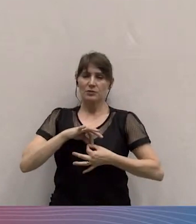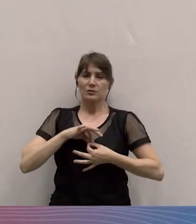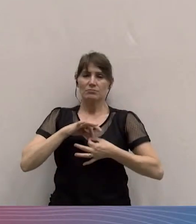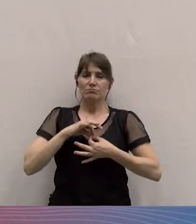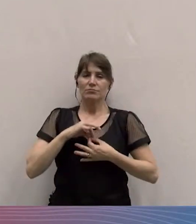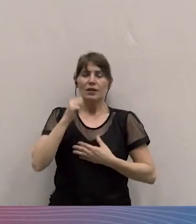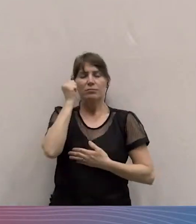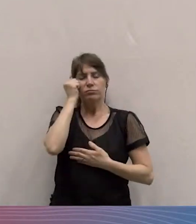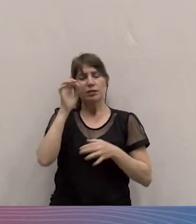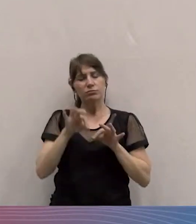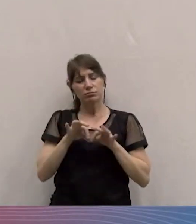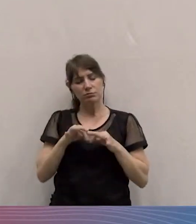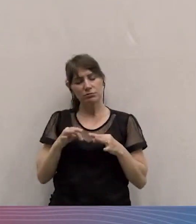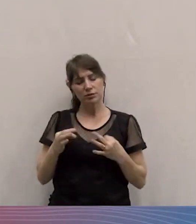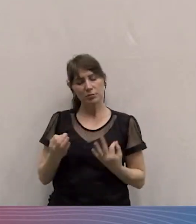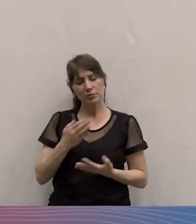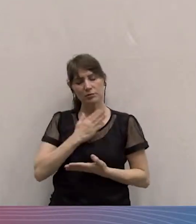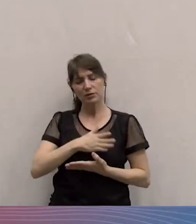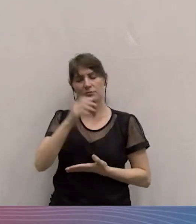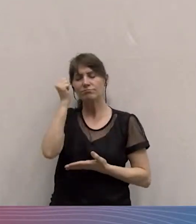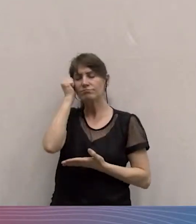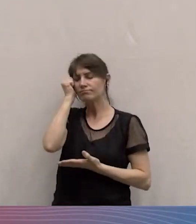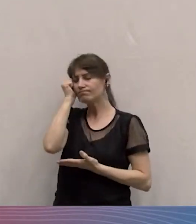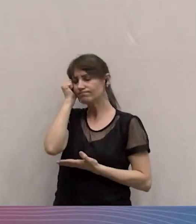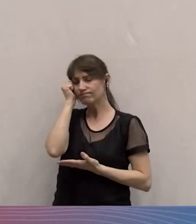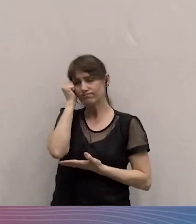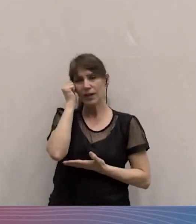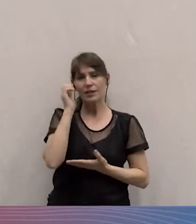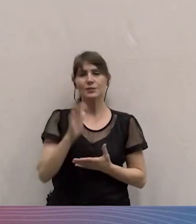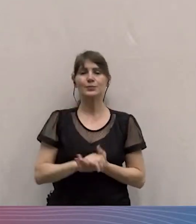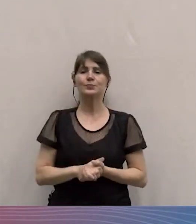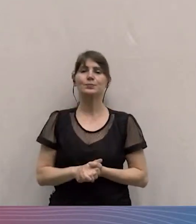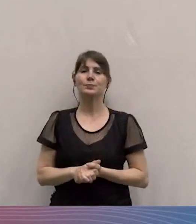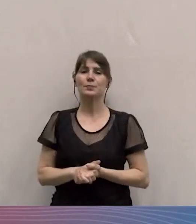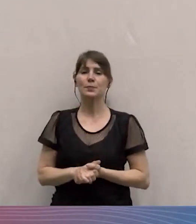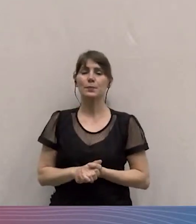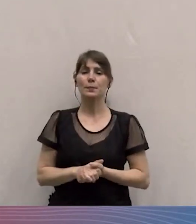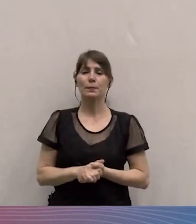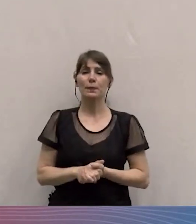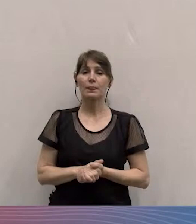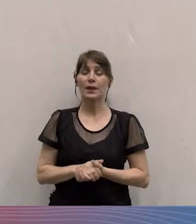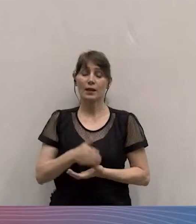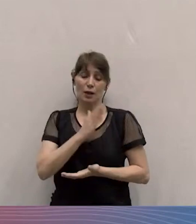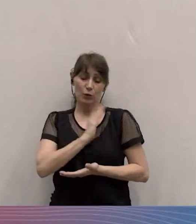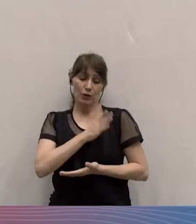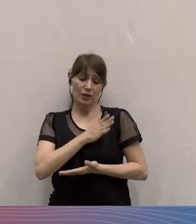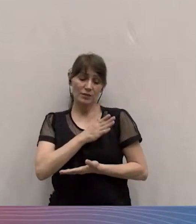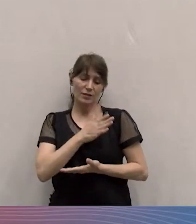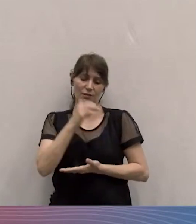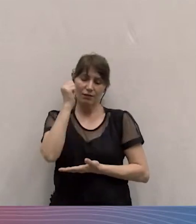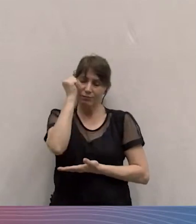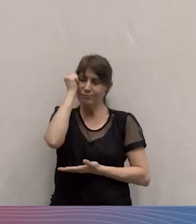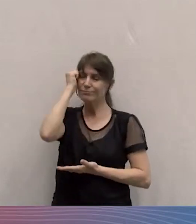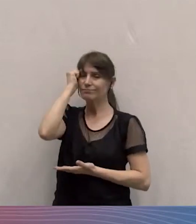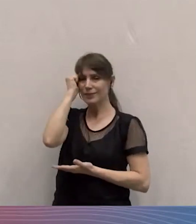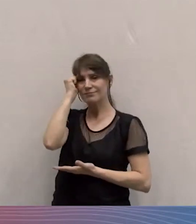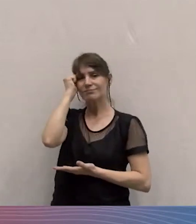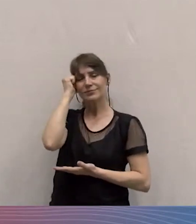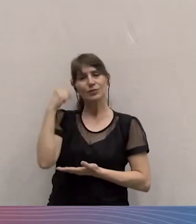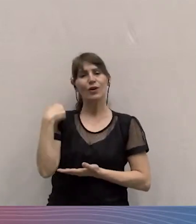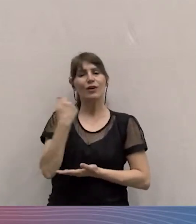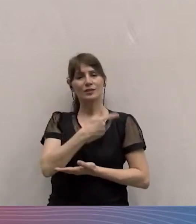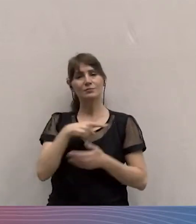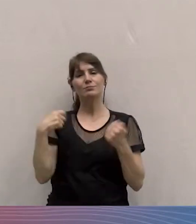contrito, humilde de coração, um espírito contrito e humilde, coração quebrantado e arrependido.